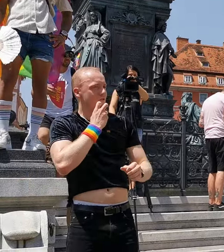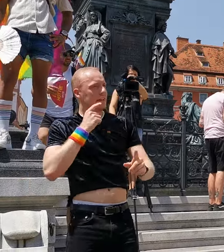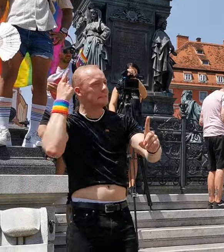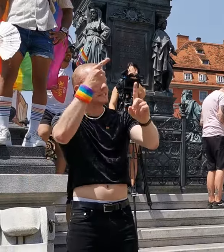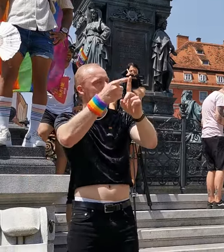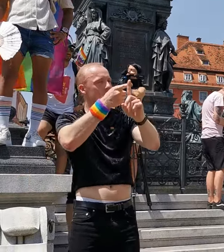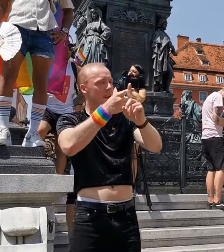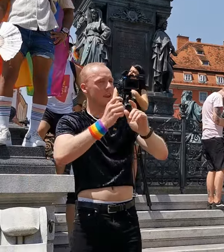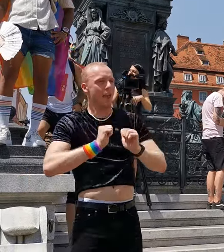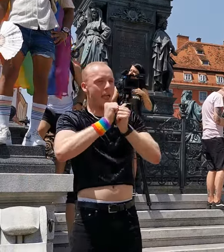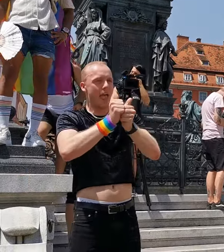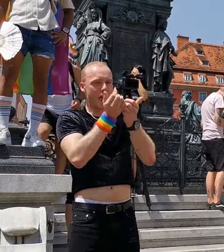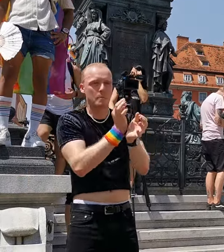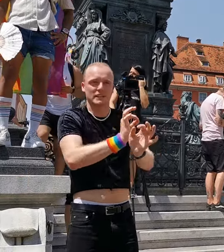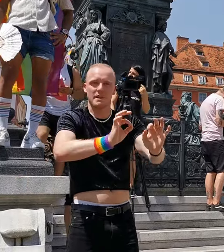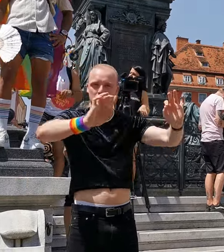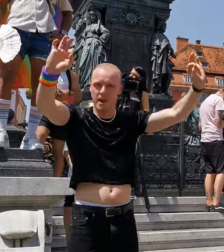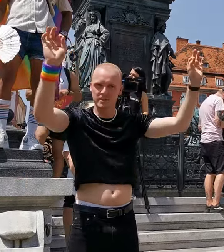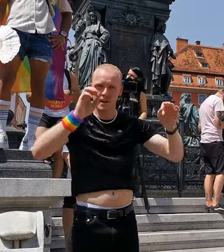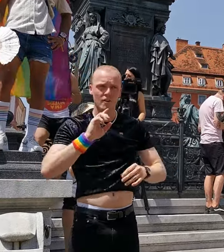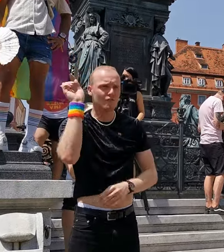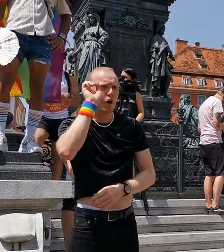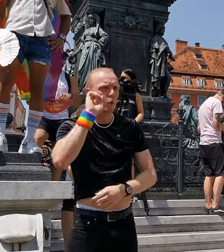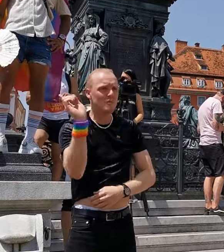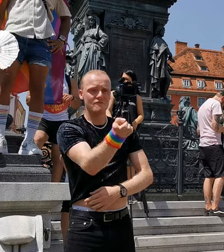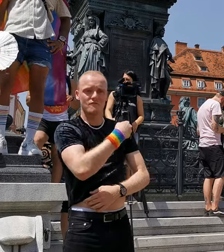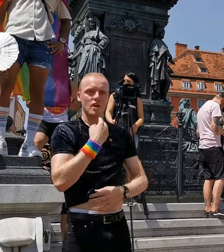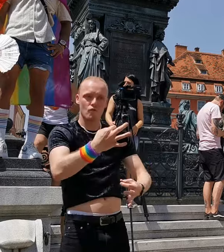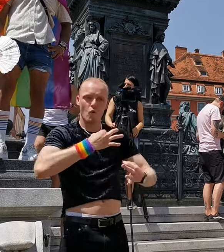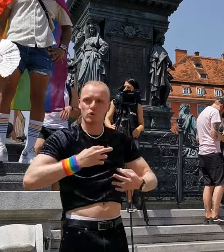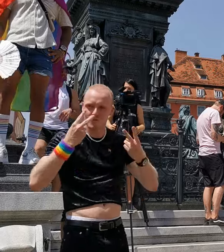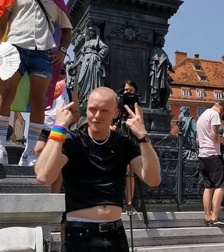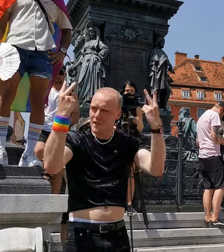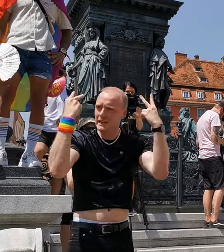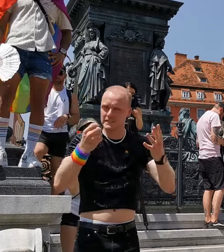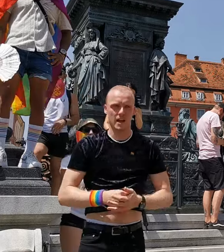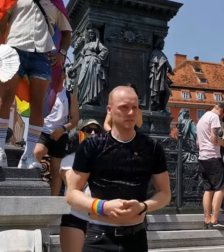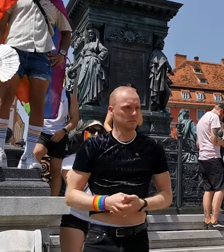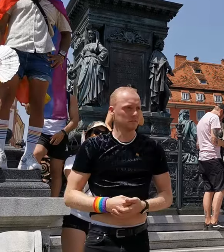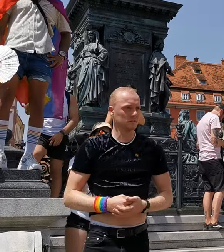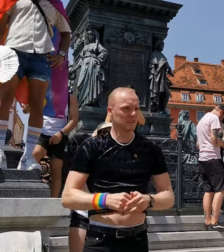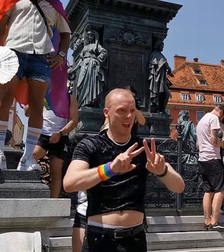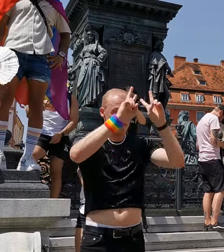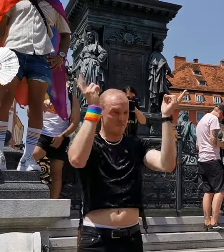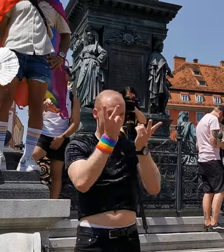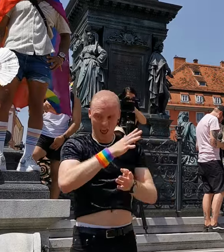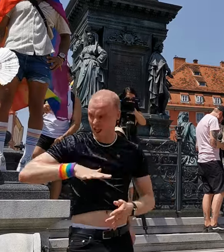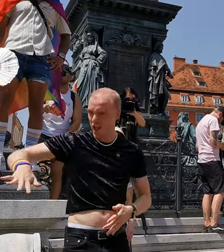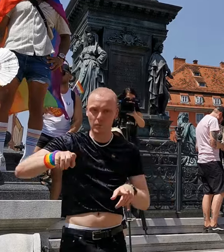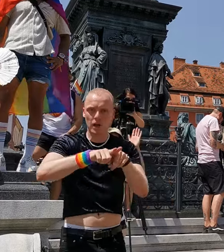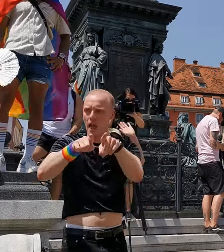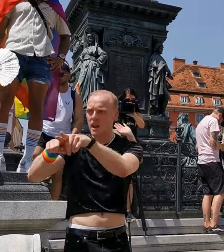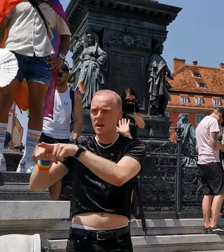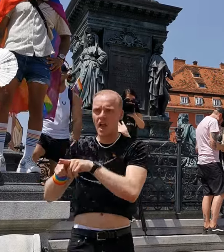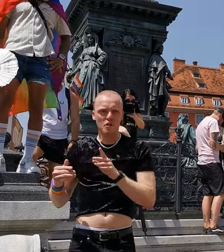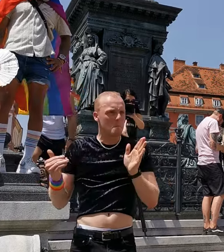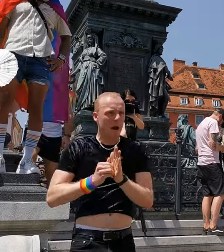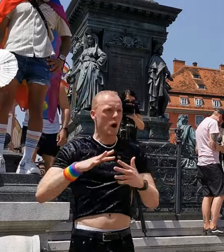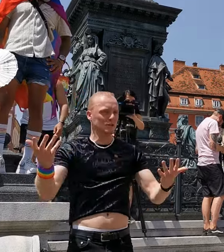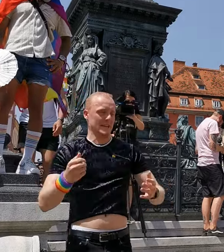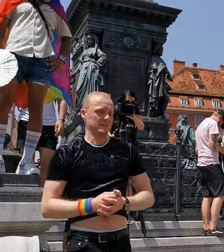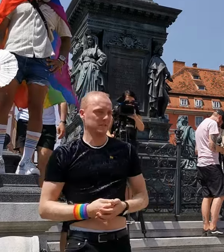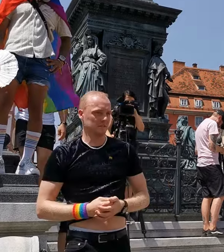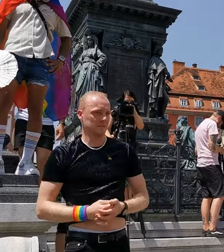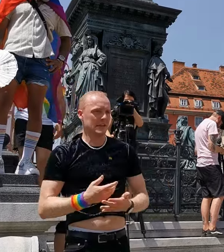bessere Ahnen als wir andere sein, because we care. Was nützt uns denn eine Welt, in der wir nur von unseresgleichen umgeben sind? Und um